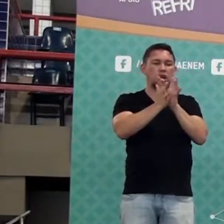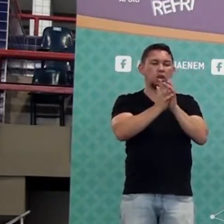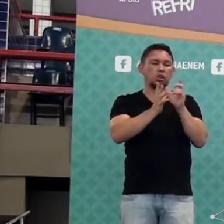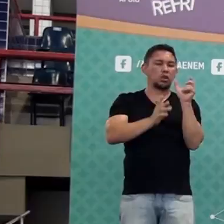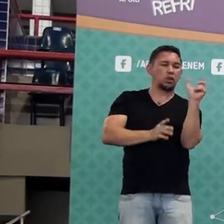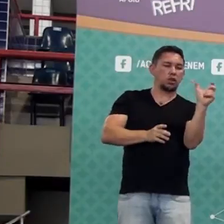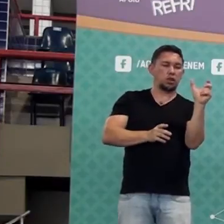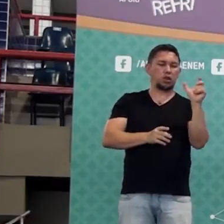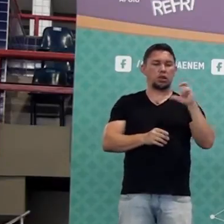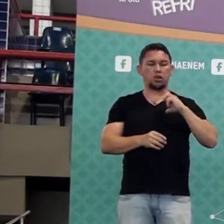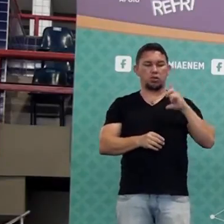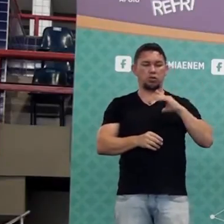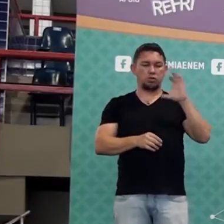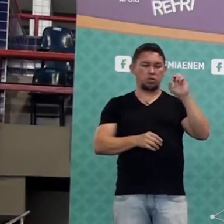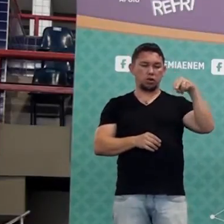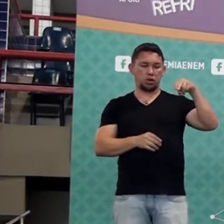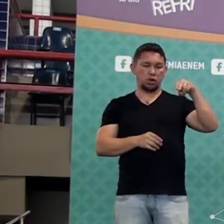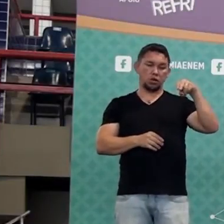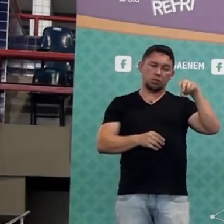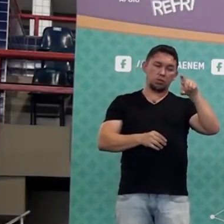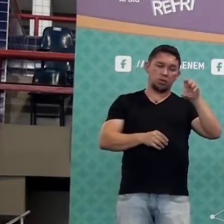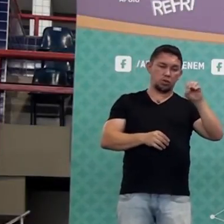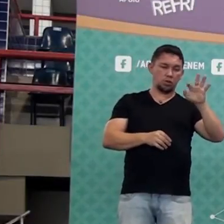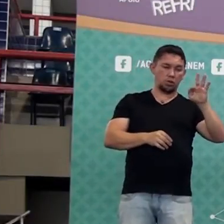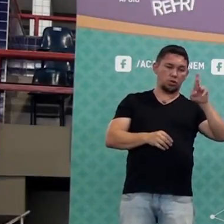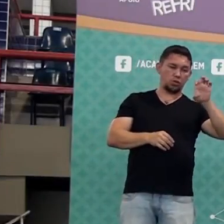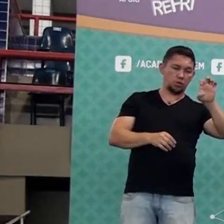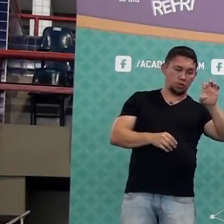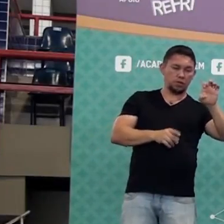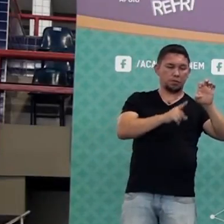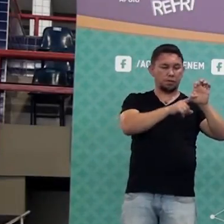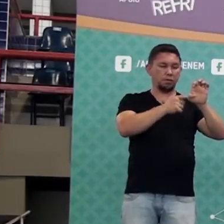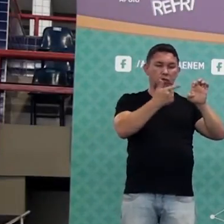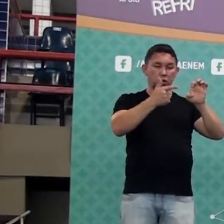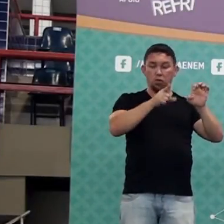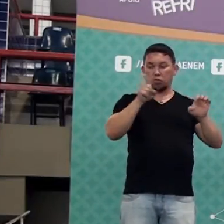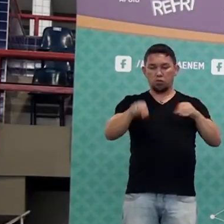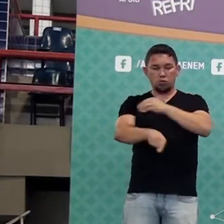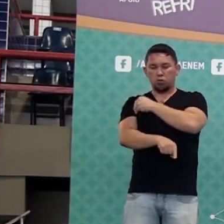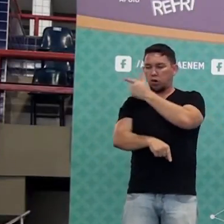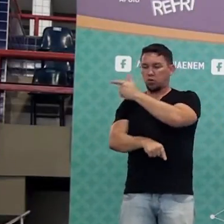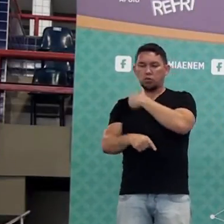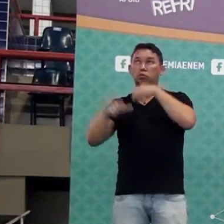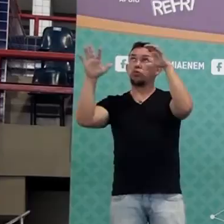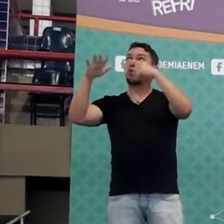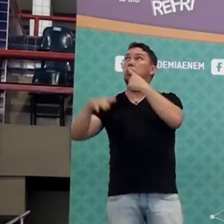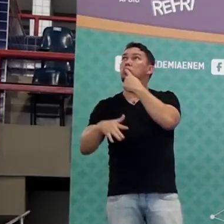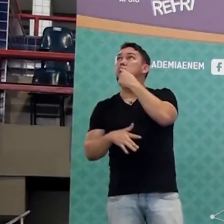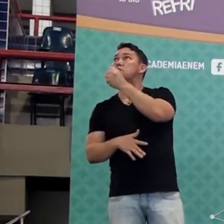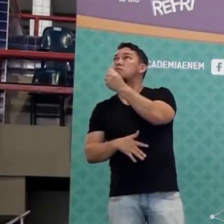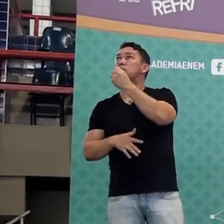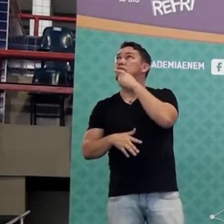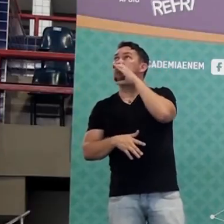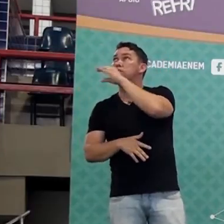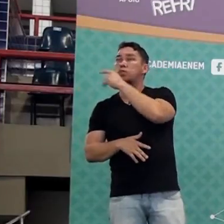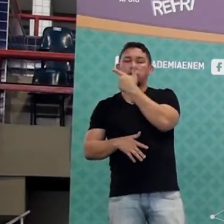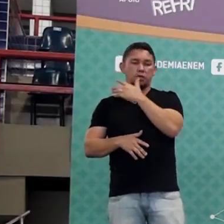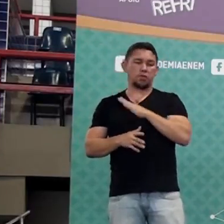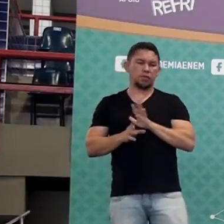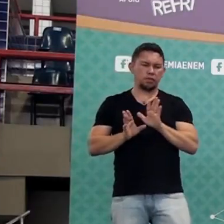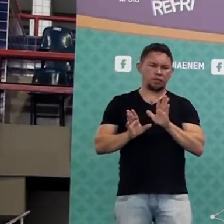combustíveis. No etanol, não tem enxofre. Se não tem enxofre, ele não provoca chuva ácida. Professor, então só